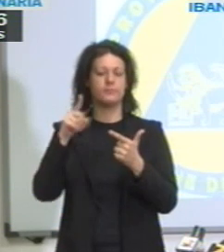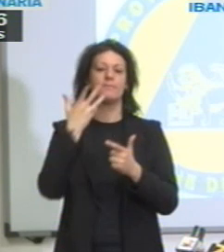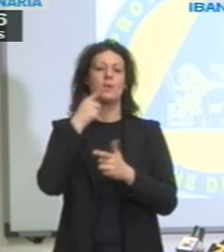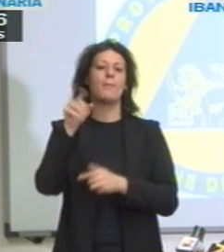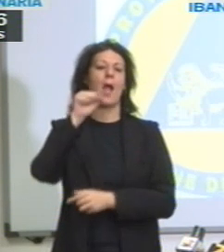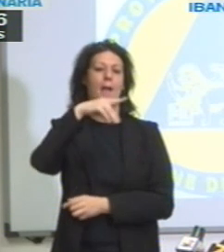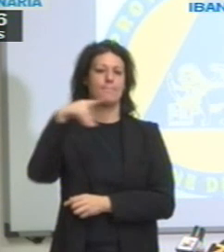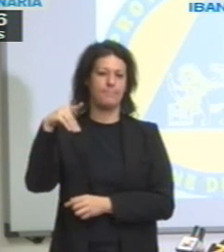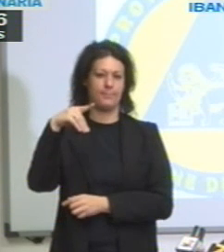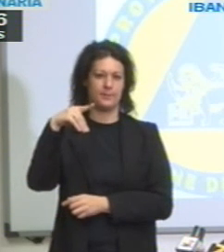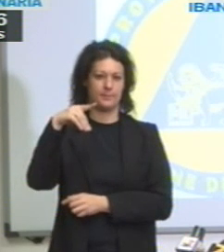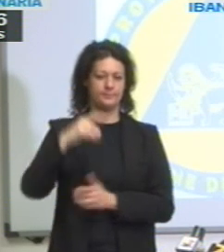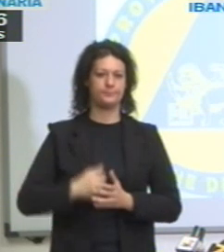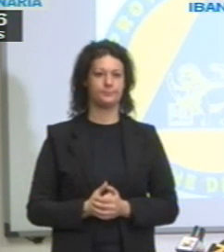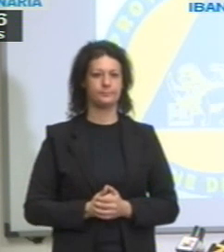si apre un mondo.